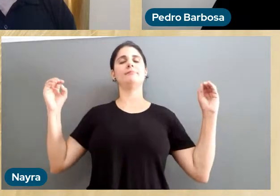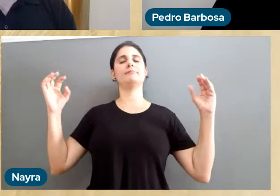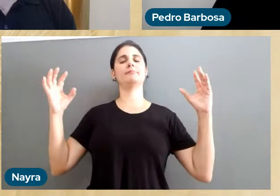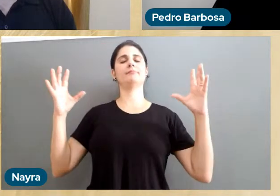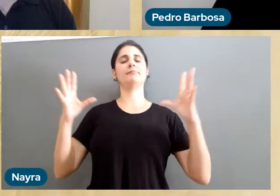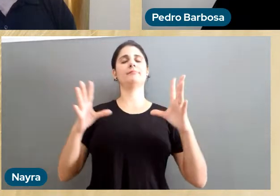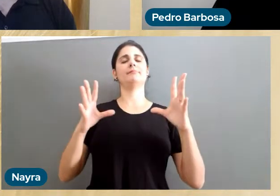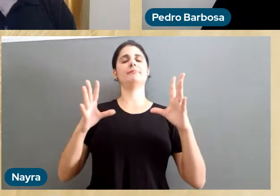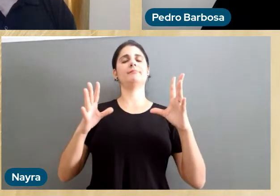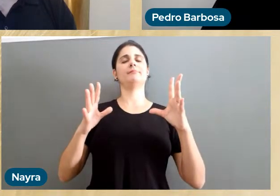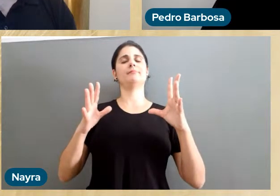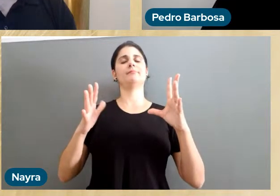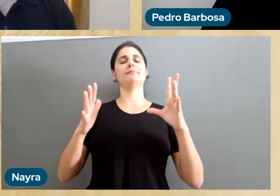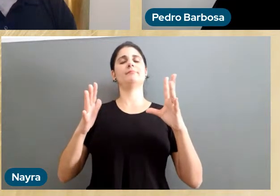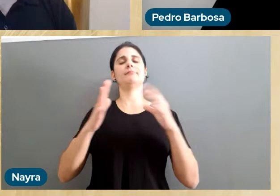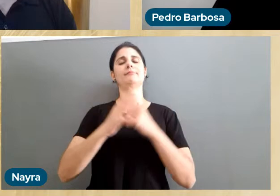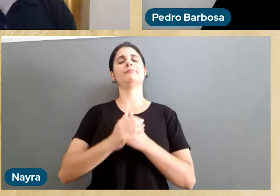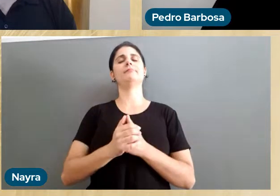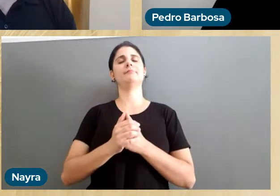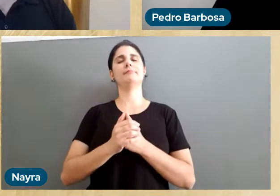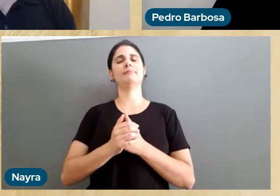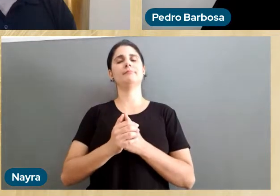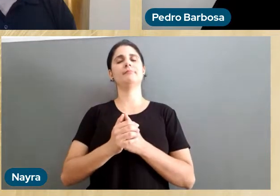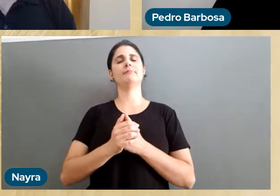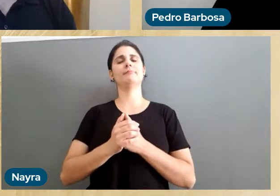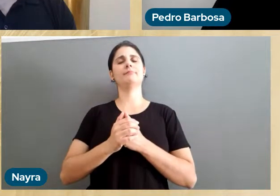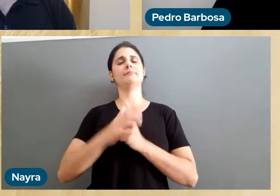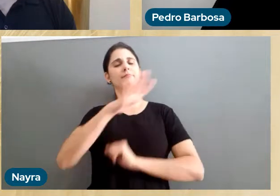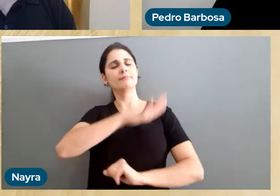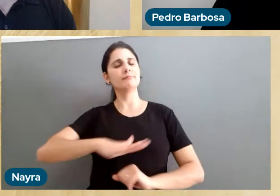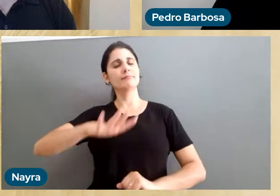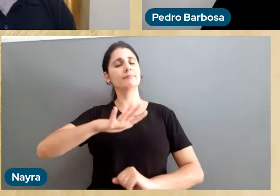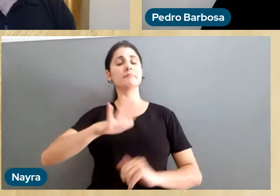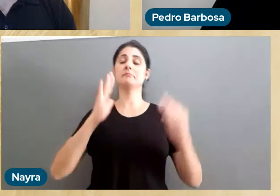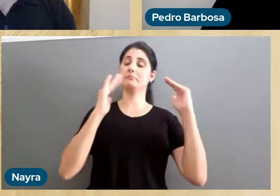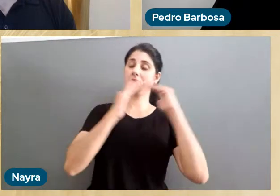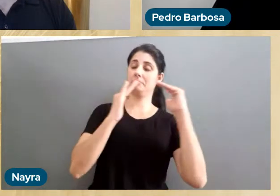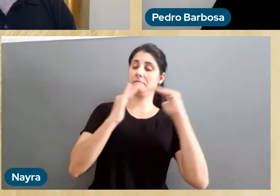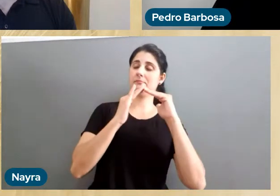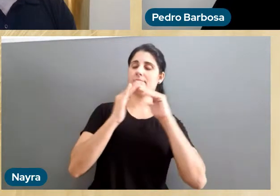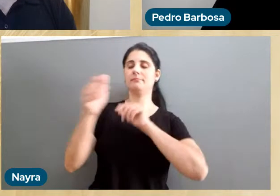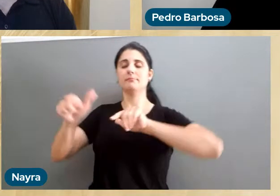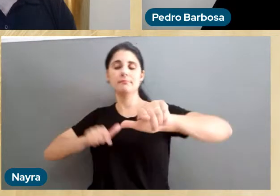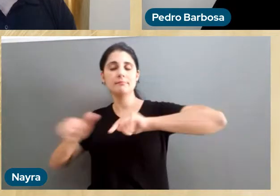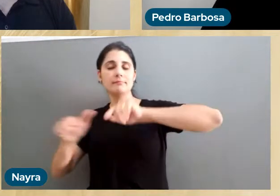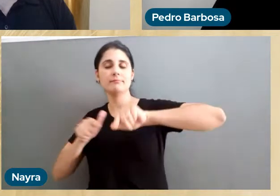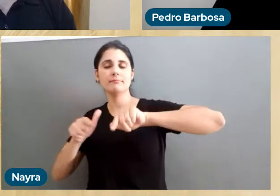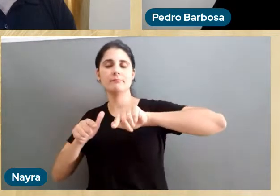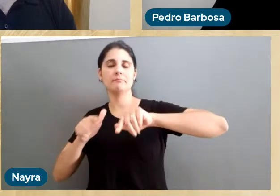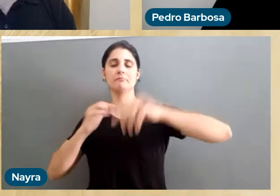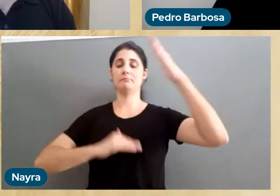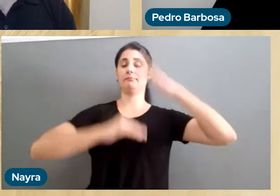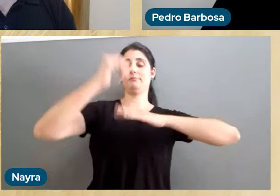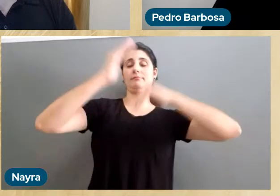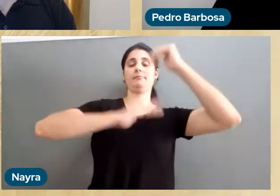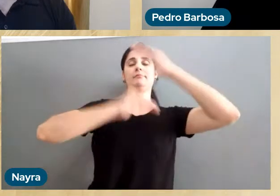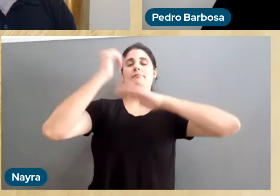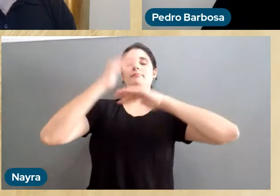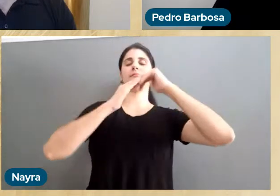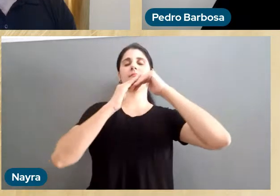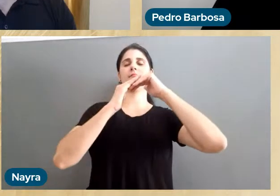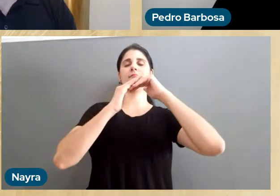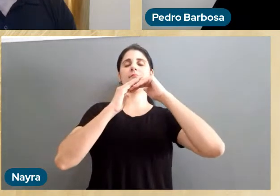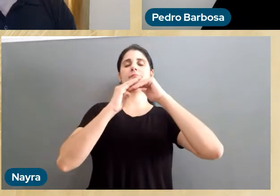em que nós nos encontramos, sejam eles os ambientes domésticos, de trabalho, profissionais, da via